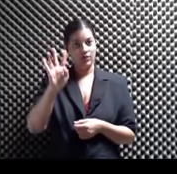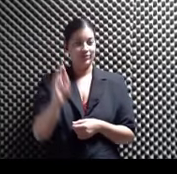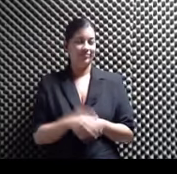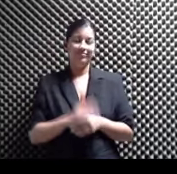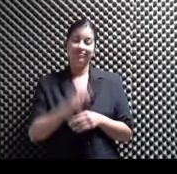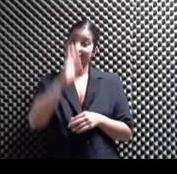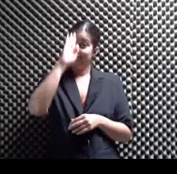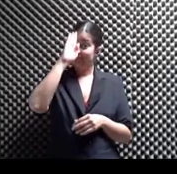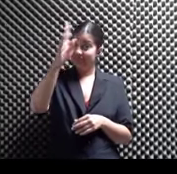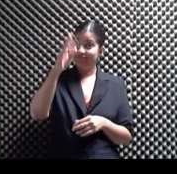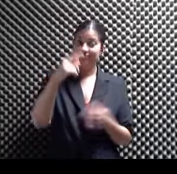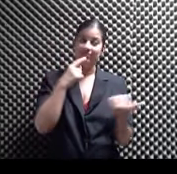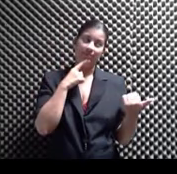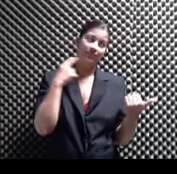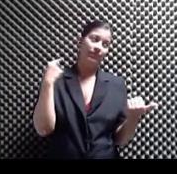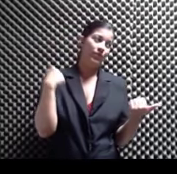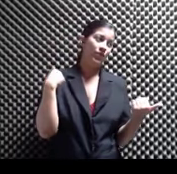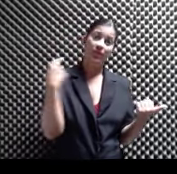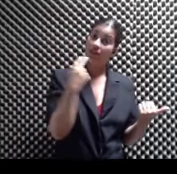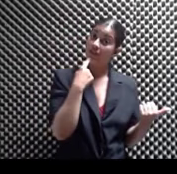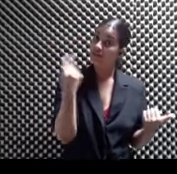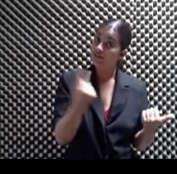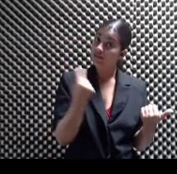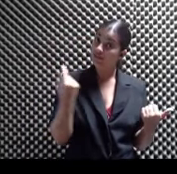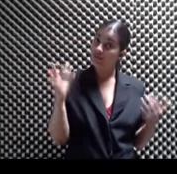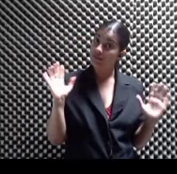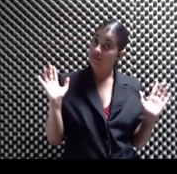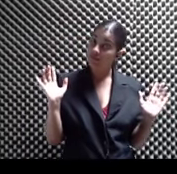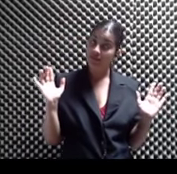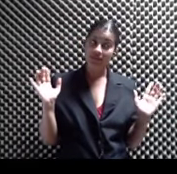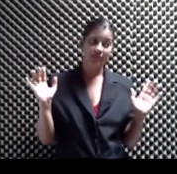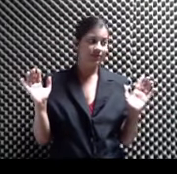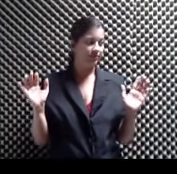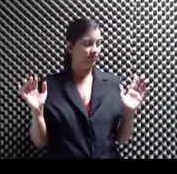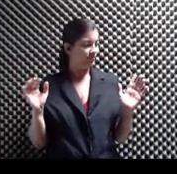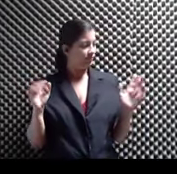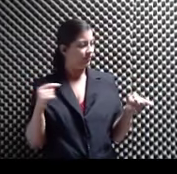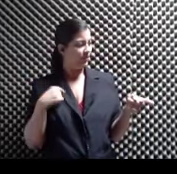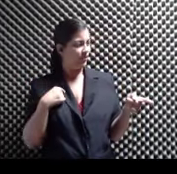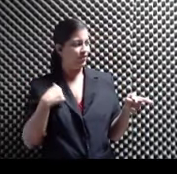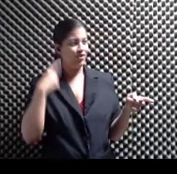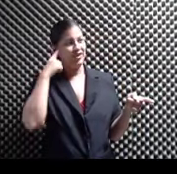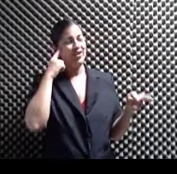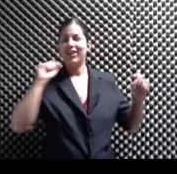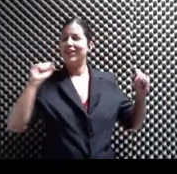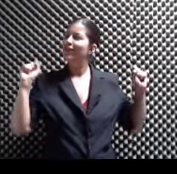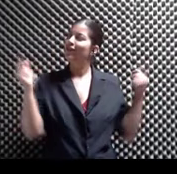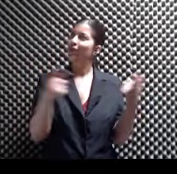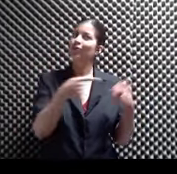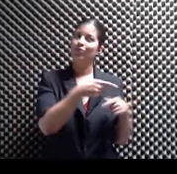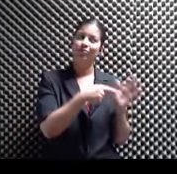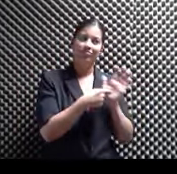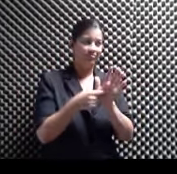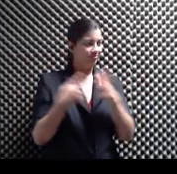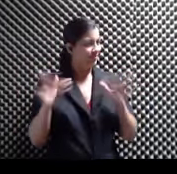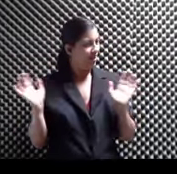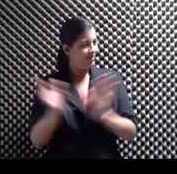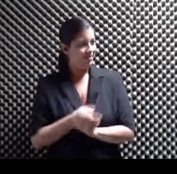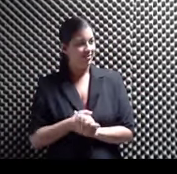Rivera, que, como les he dicho en estos pasados programas. Pero queda algo porque es que yo creo que tú arrasaste con toda la boutique, o sea, todo lo que ella